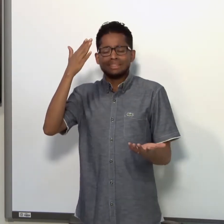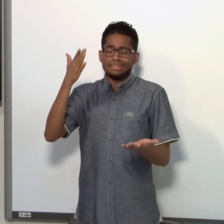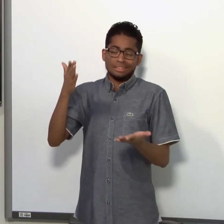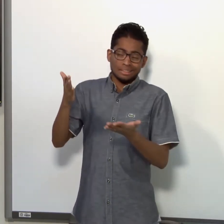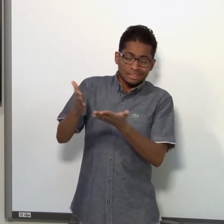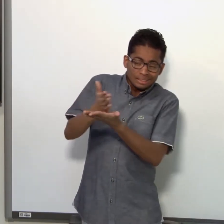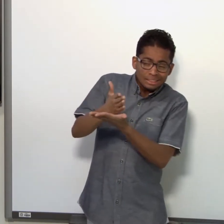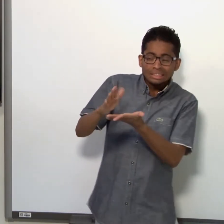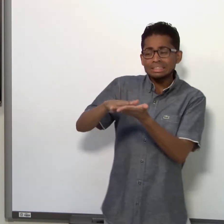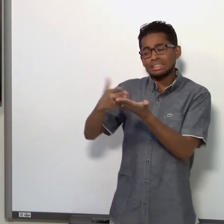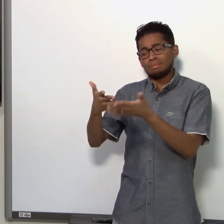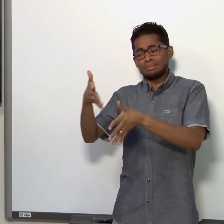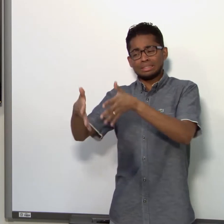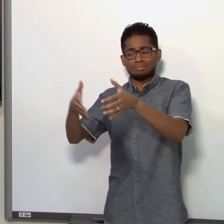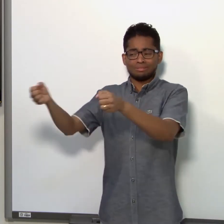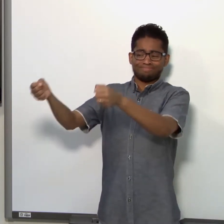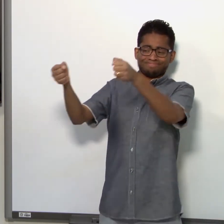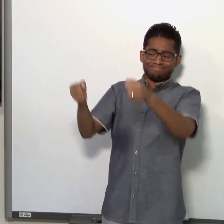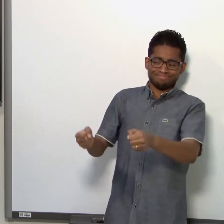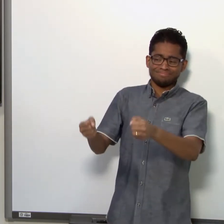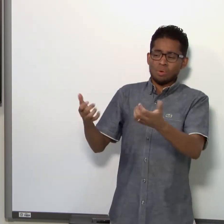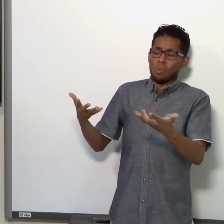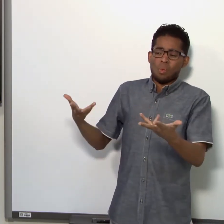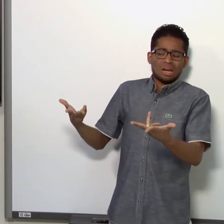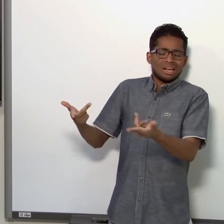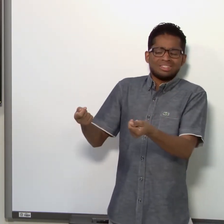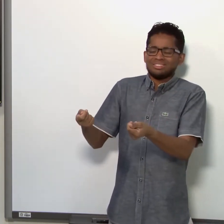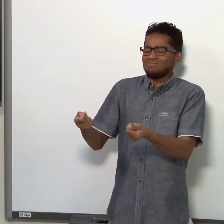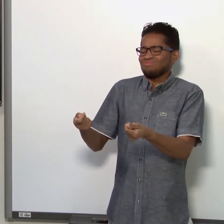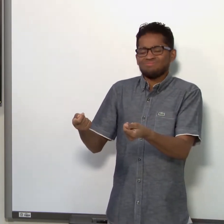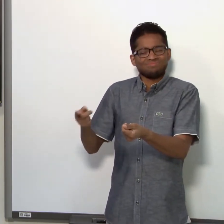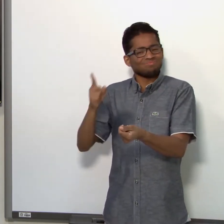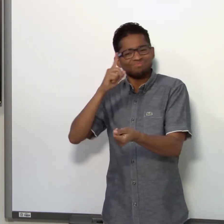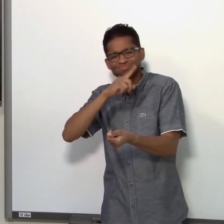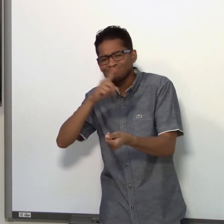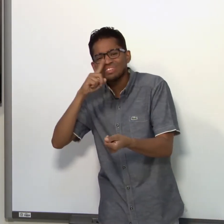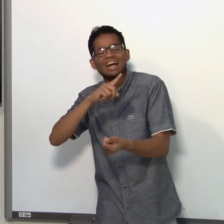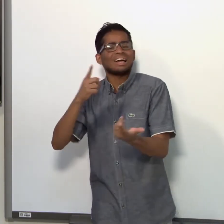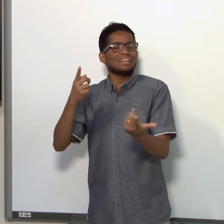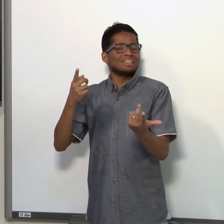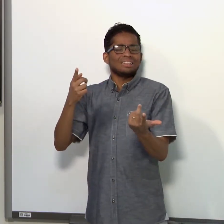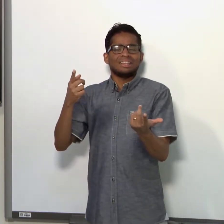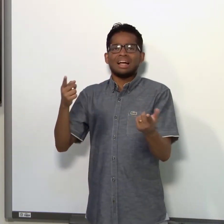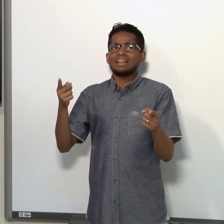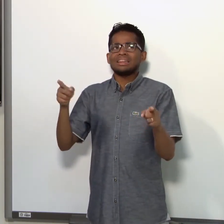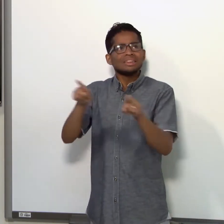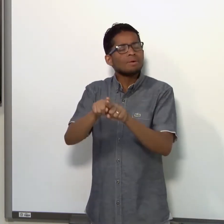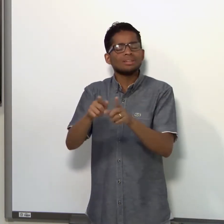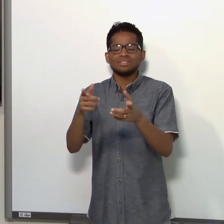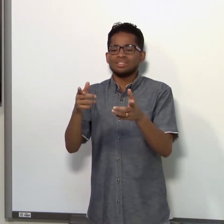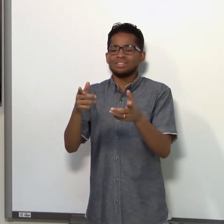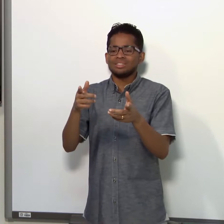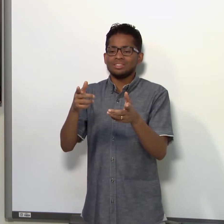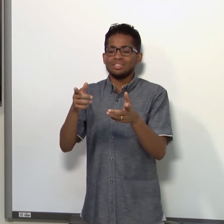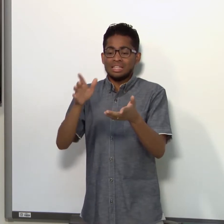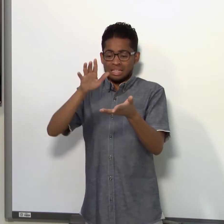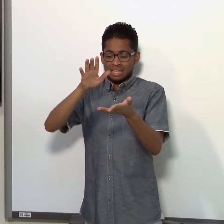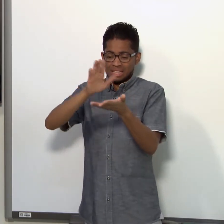resolvido? Não, não é bem assim. Nós sabemos que às vezes o intérprete não